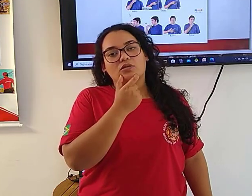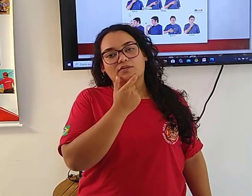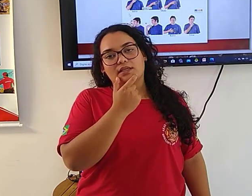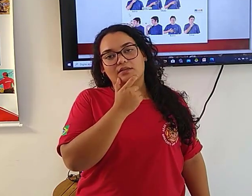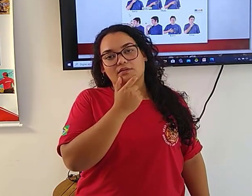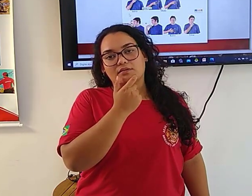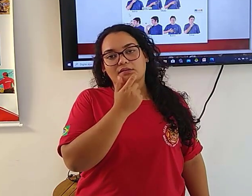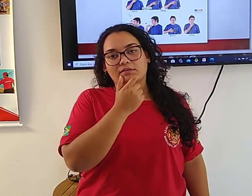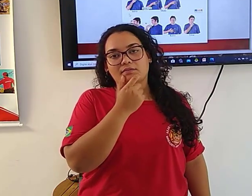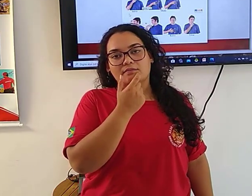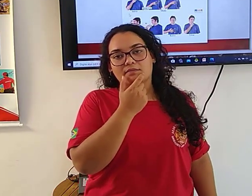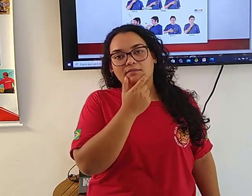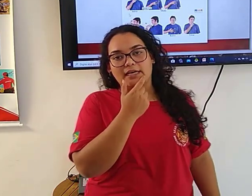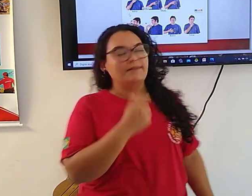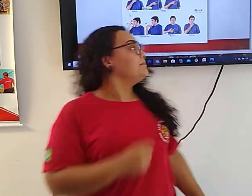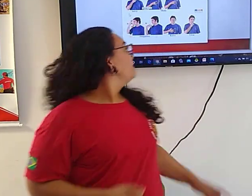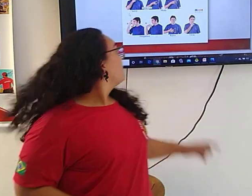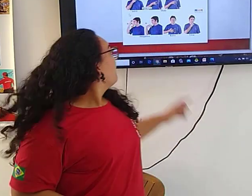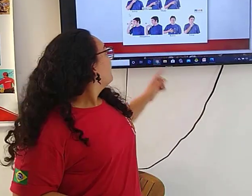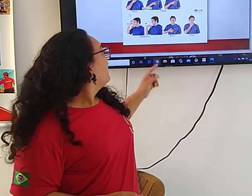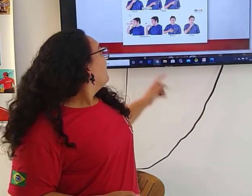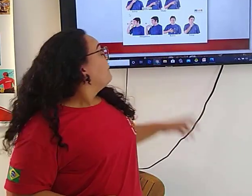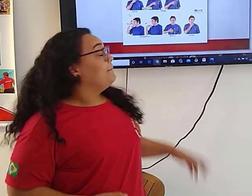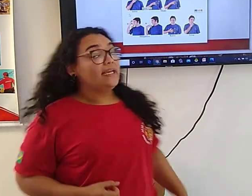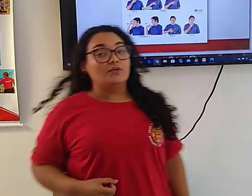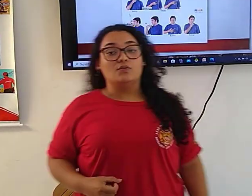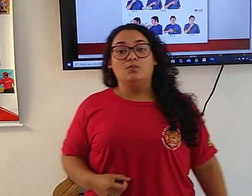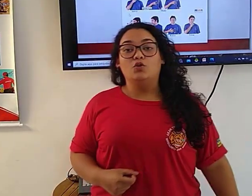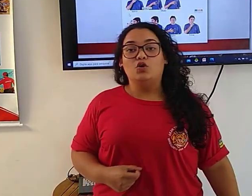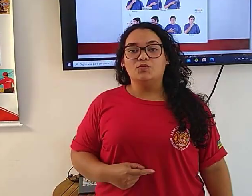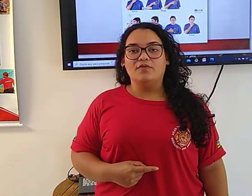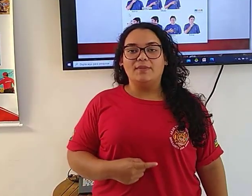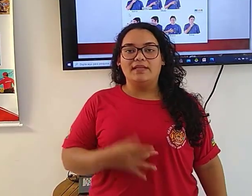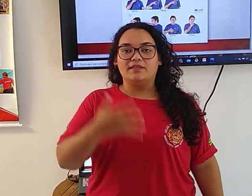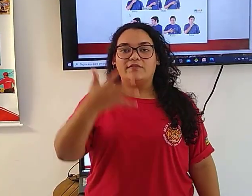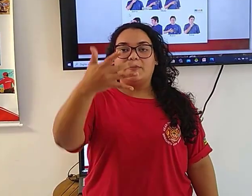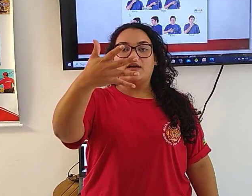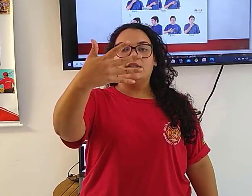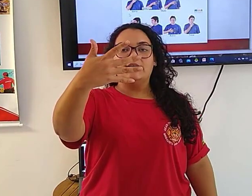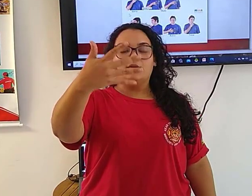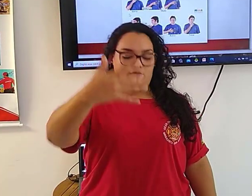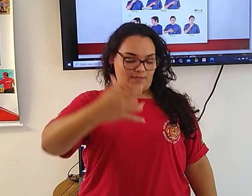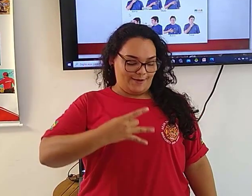solteiro, tá? Medo, 2 movimentos. Vai pegar o dedão do meio.